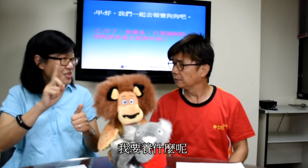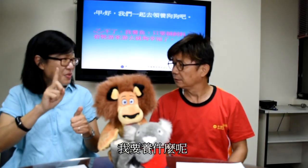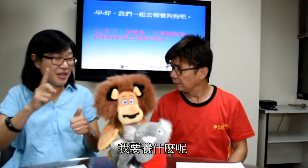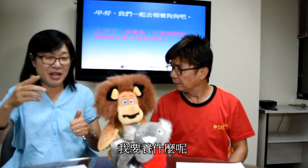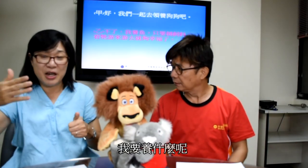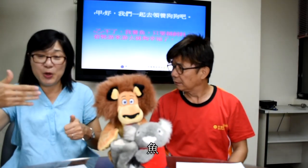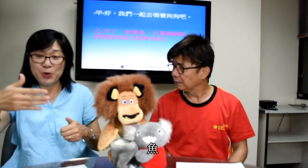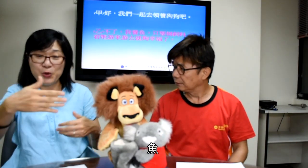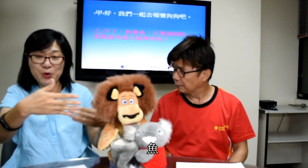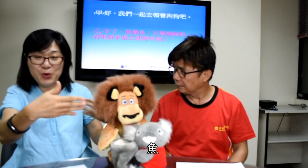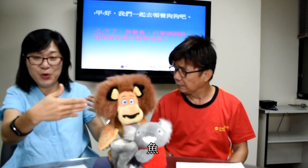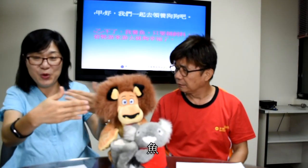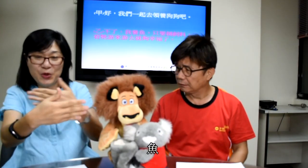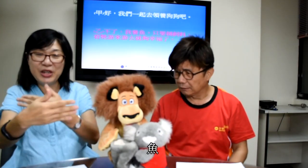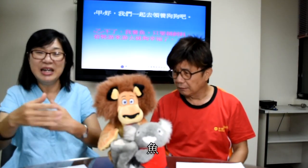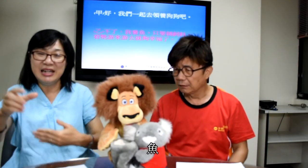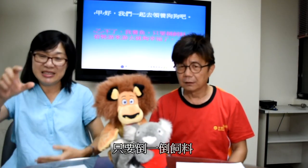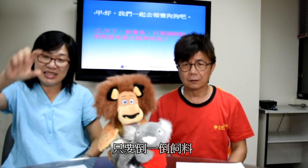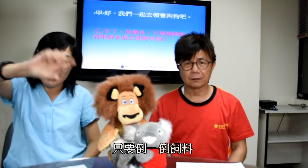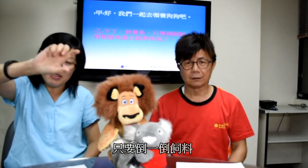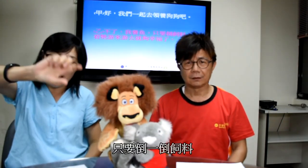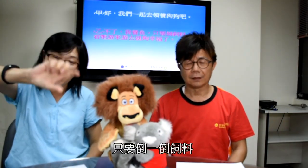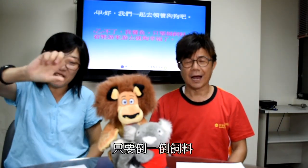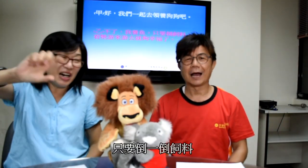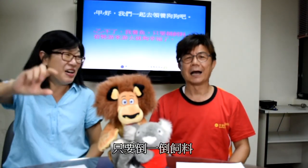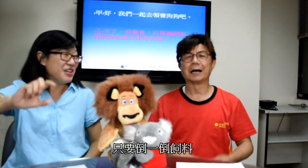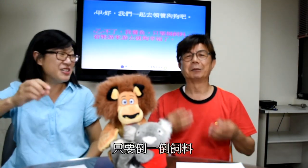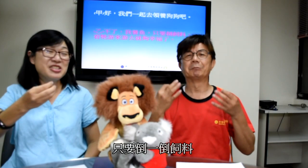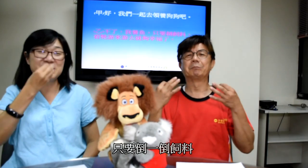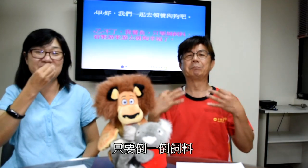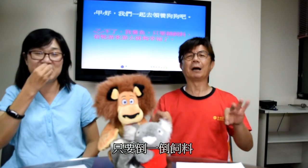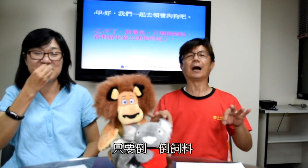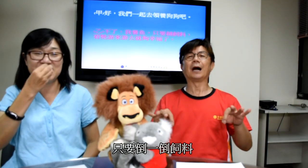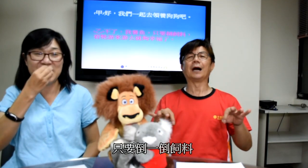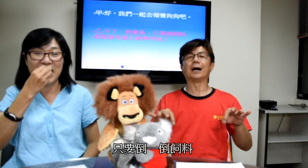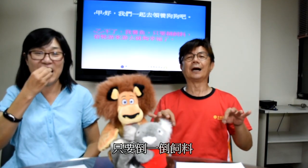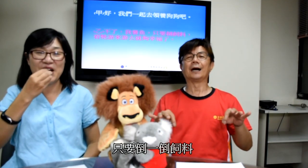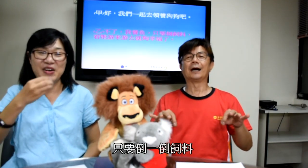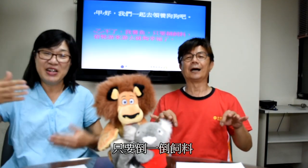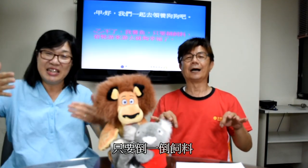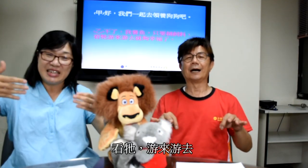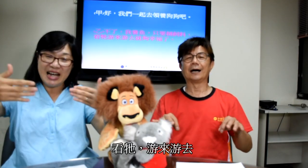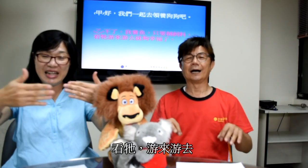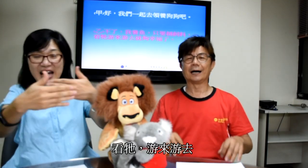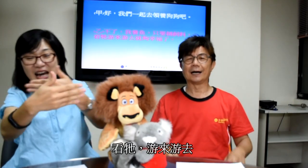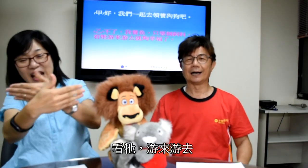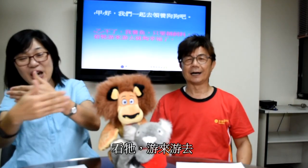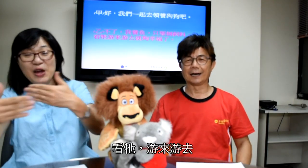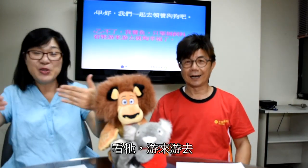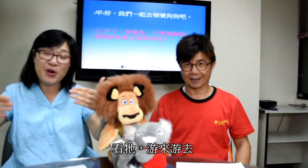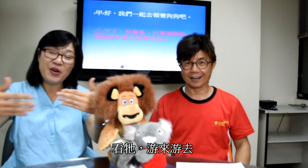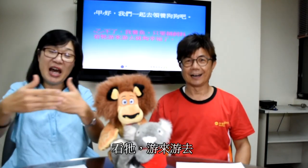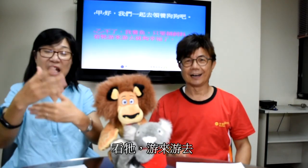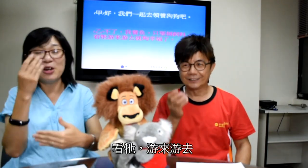么呢？鱼，只要倒一倒饲料，看它游来游